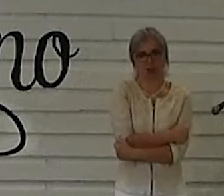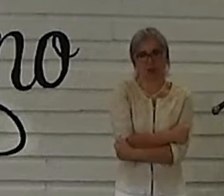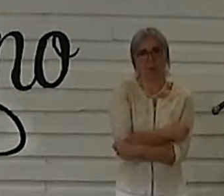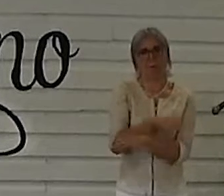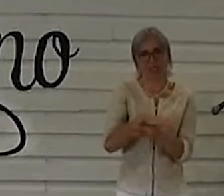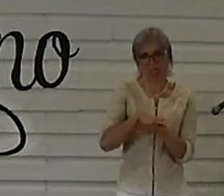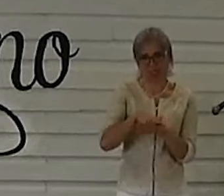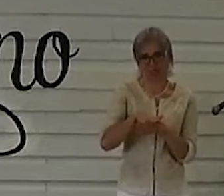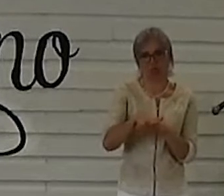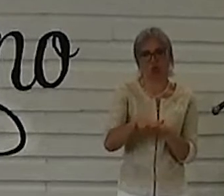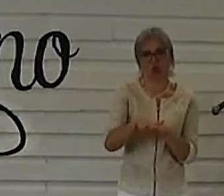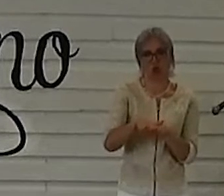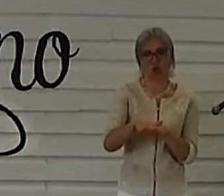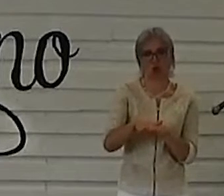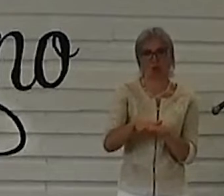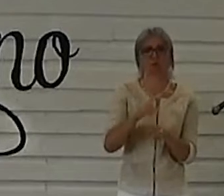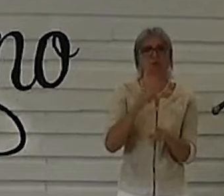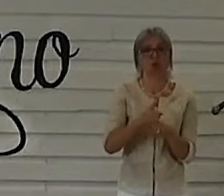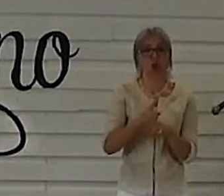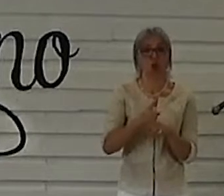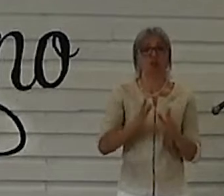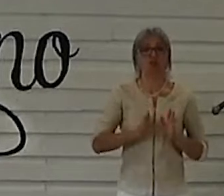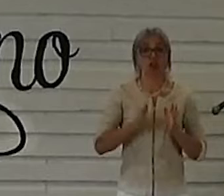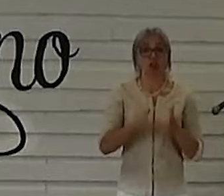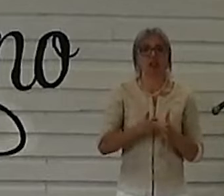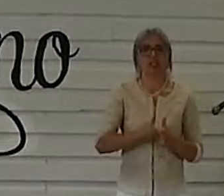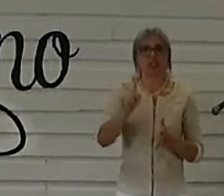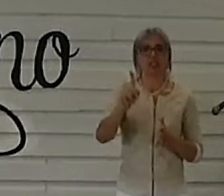Bisogna avere la volontà,